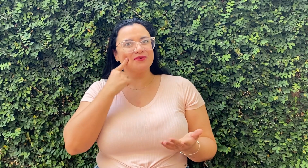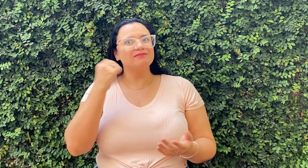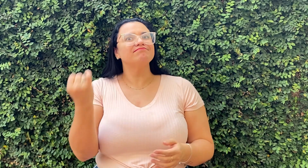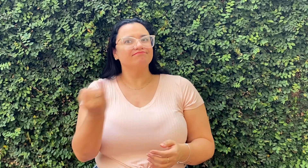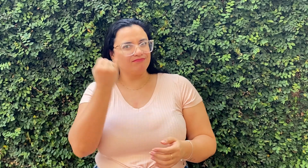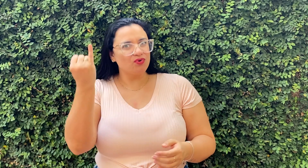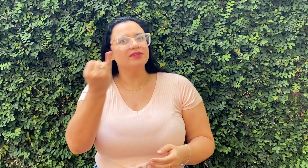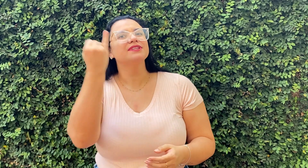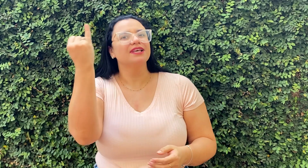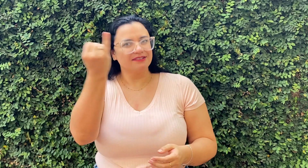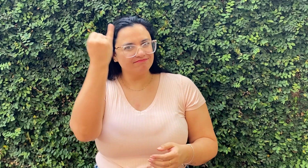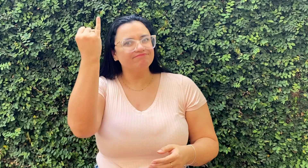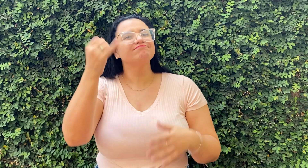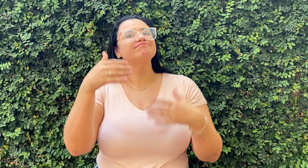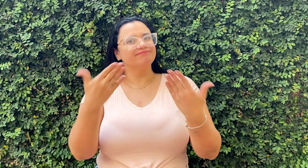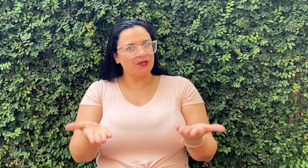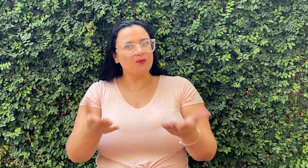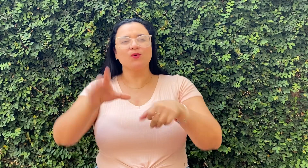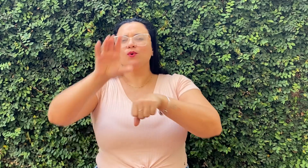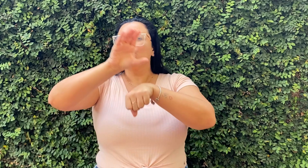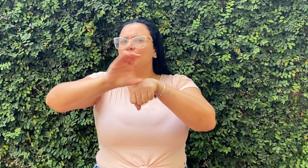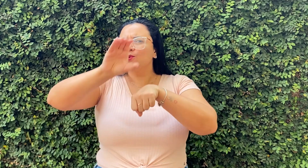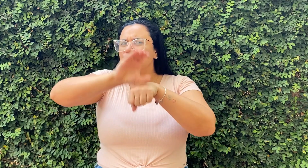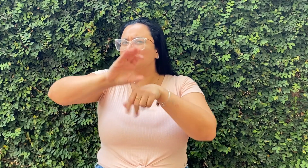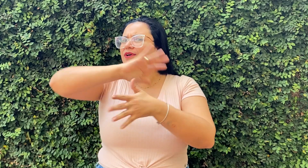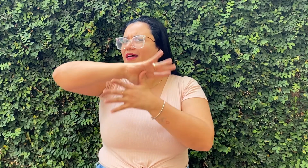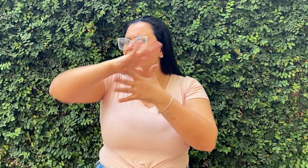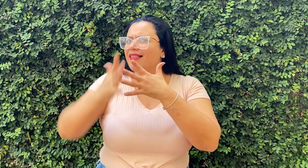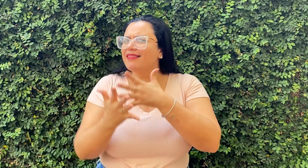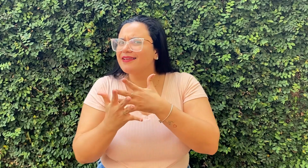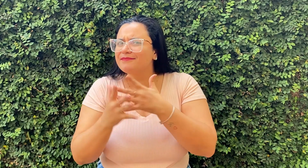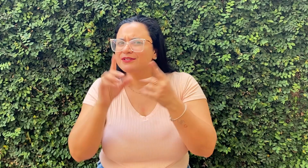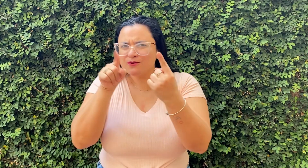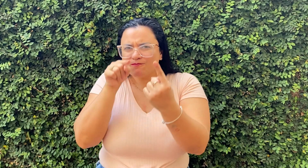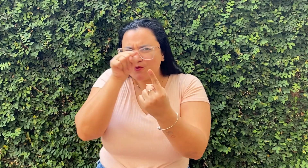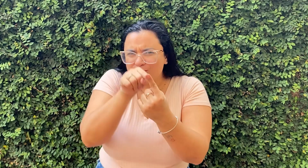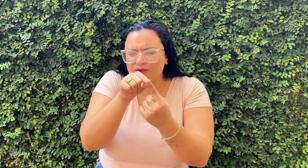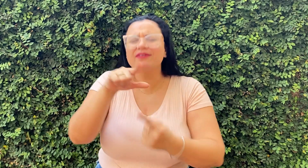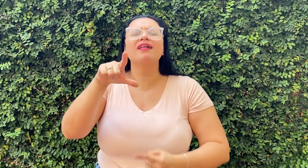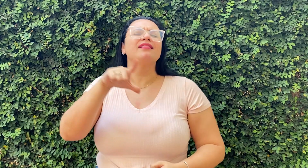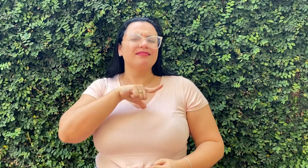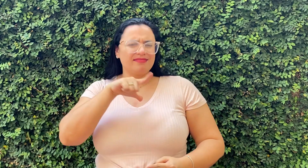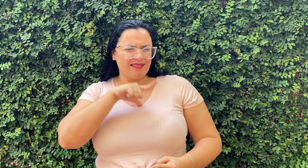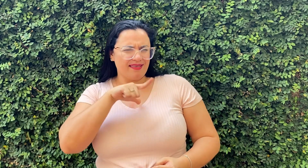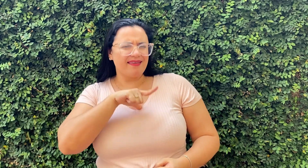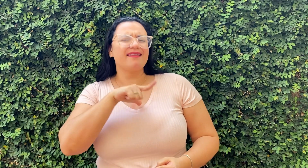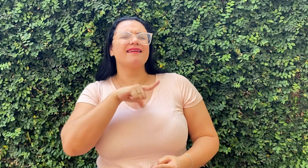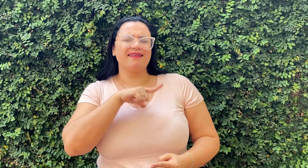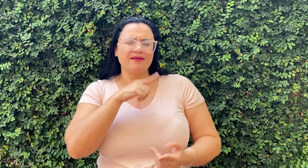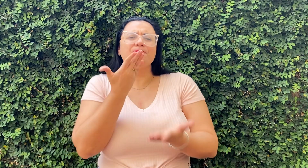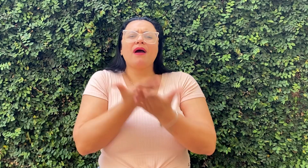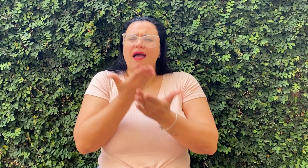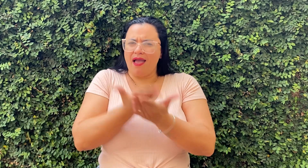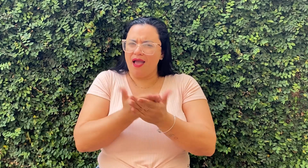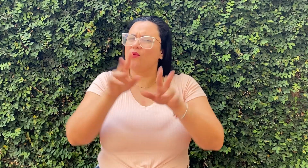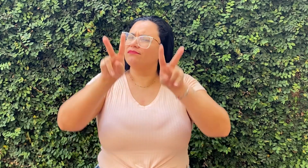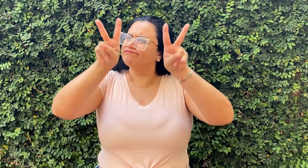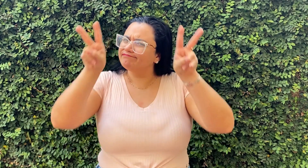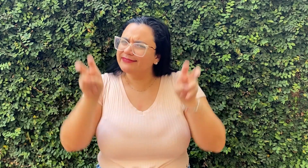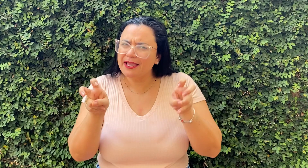Viu? São sinais importantes. Então, no curso Libras com Propósito, nós temos uma aula